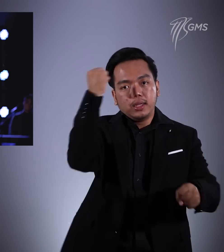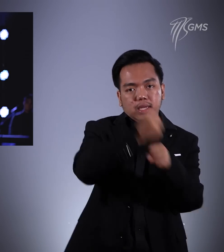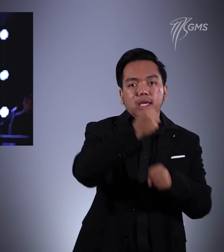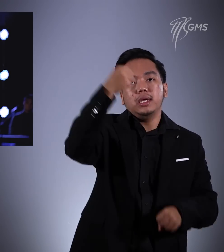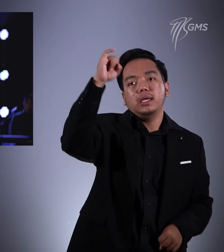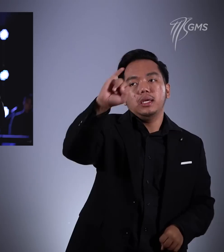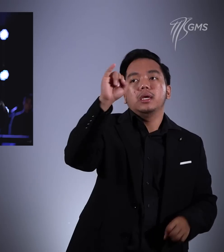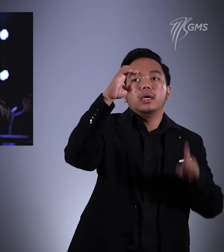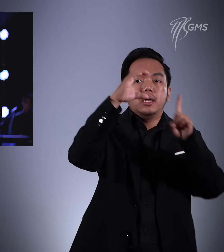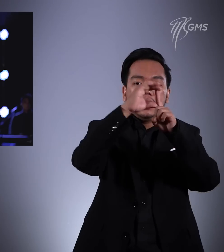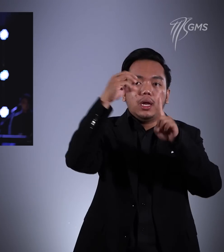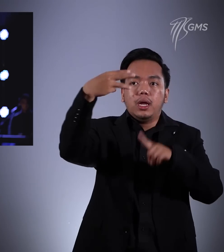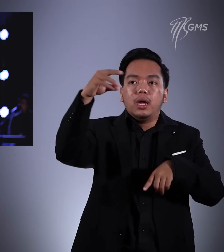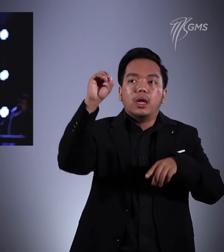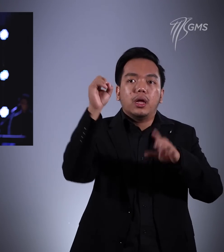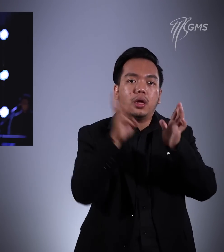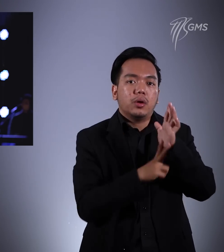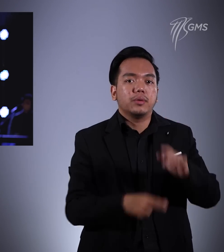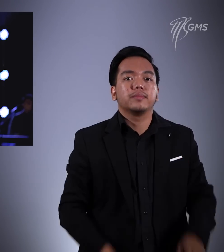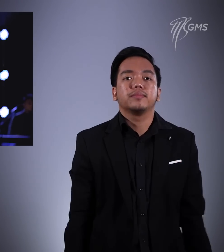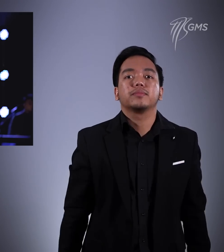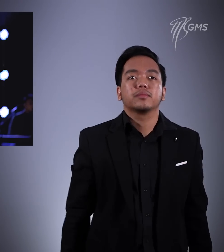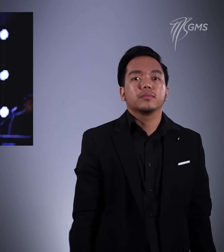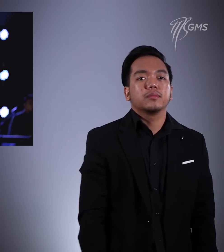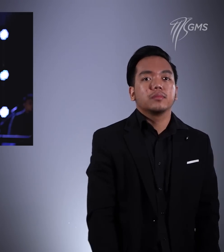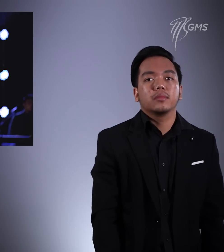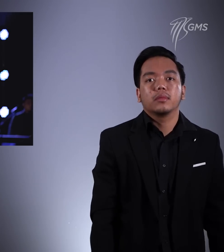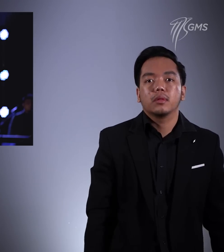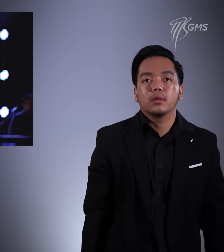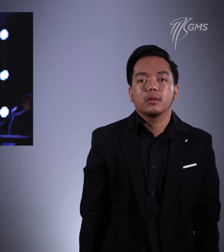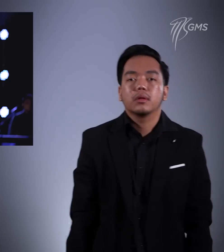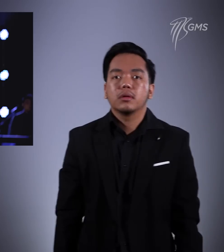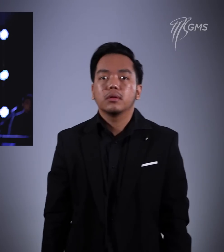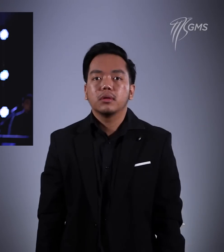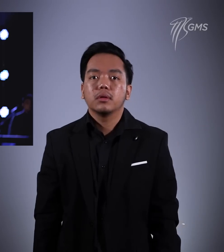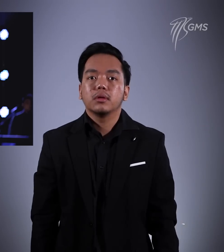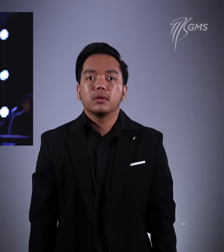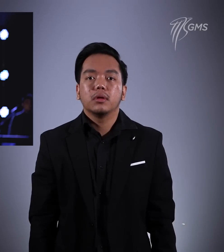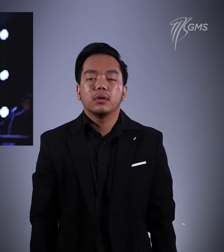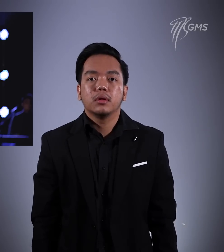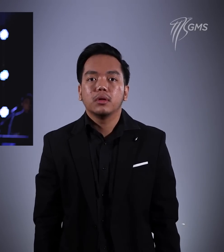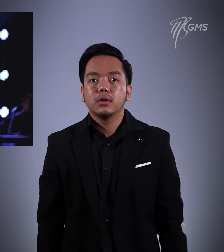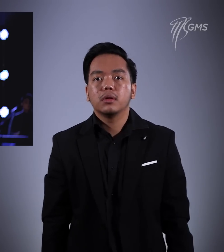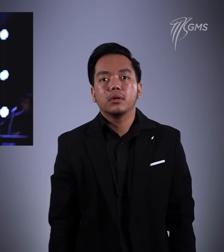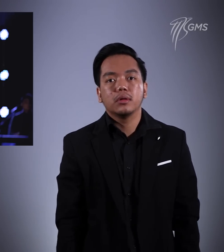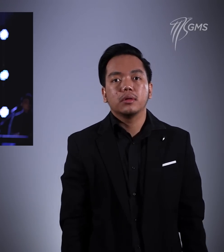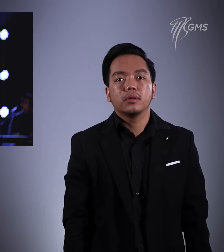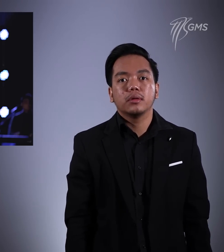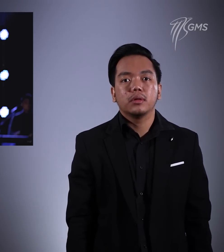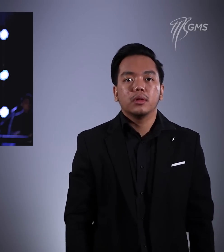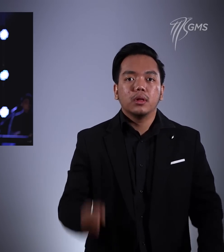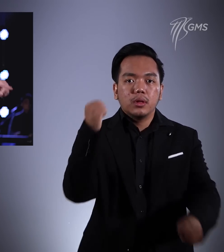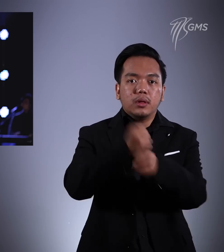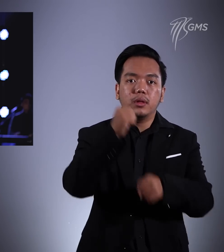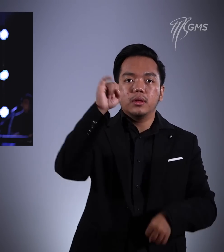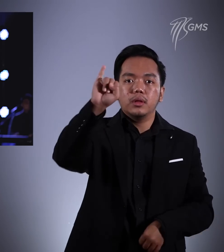situ kan mendengar Tuhan sudah mendahului bangsa Israel yang 300 saja soldiersnya melawan ratusan ribu orang Midian. Gideon